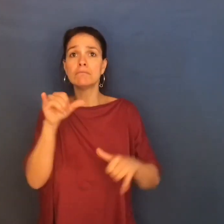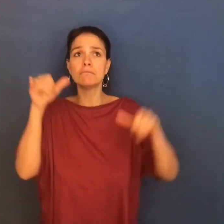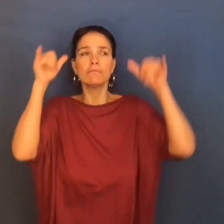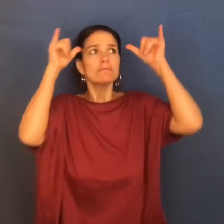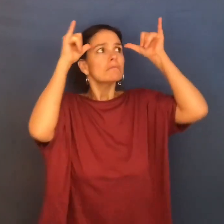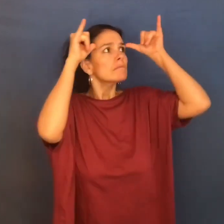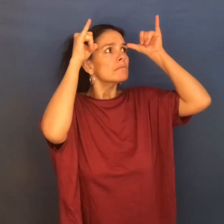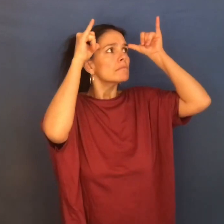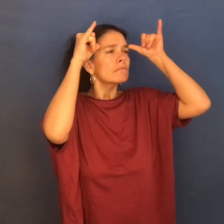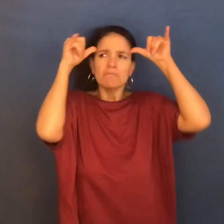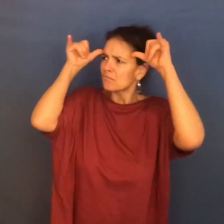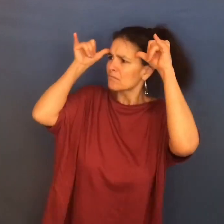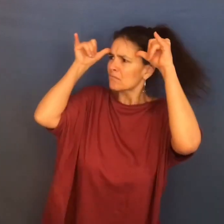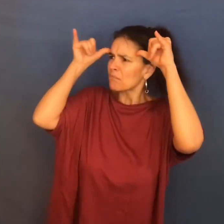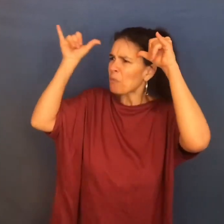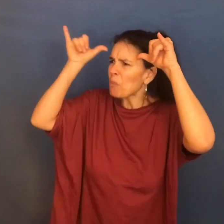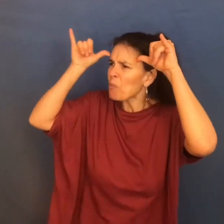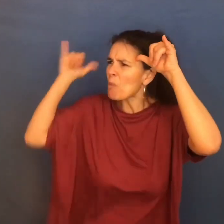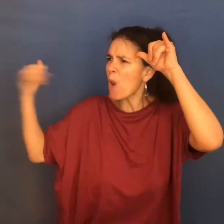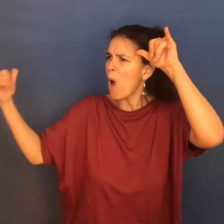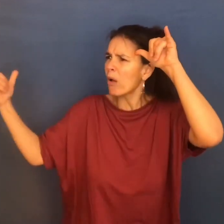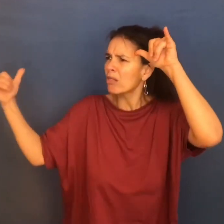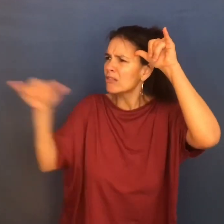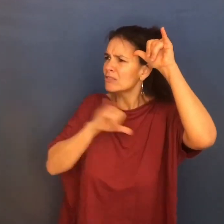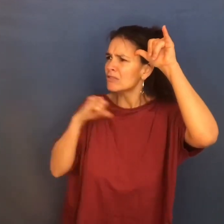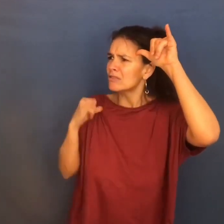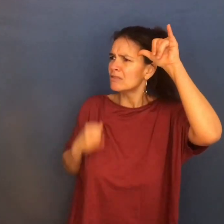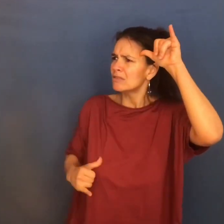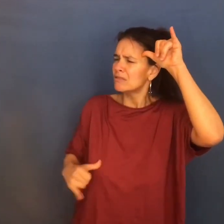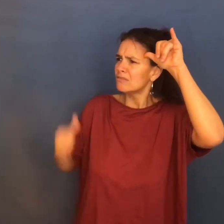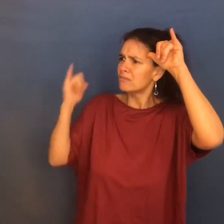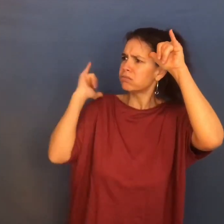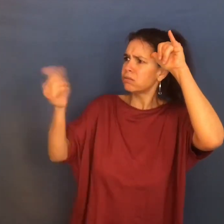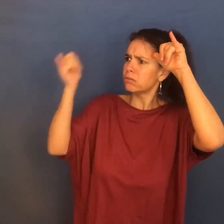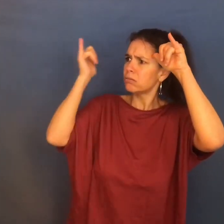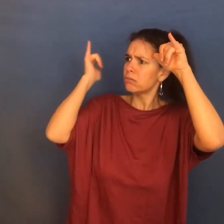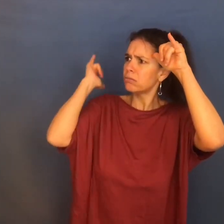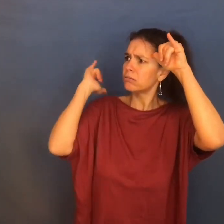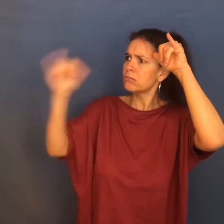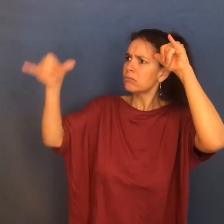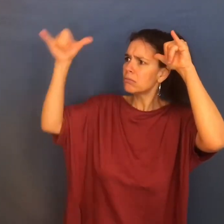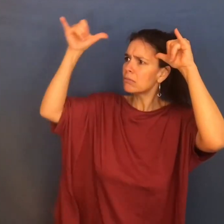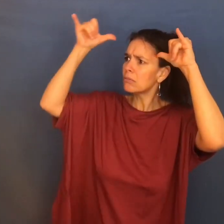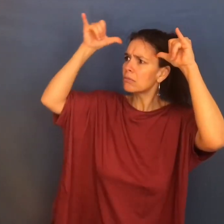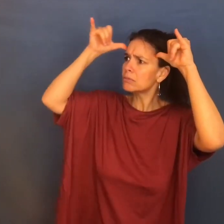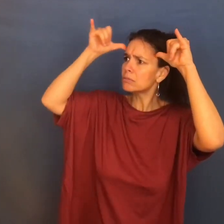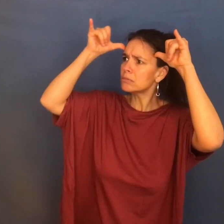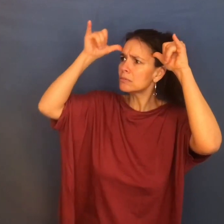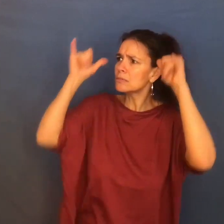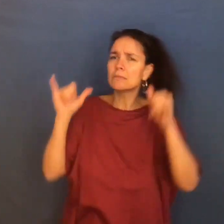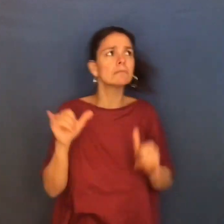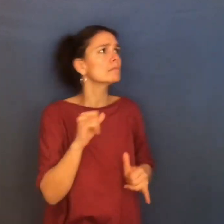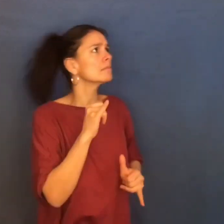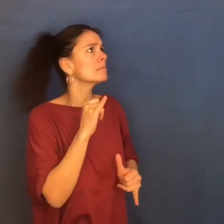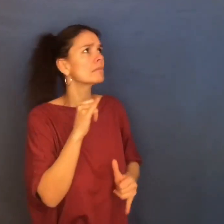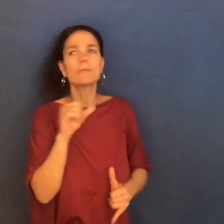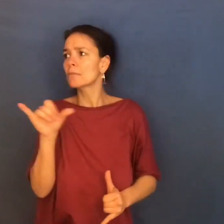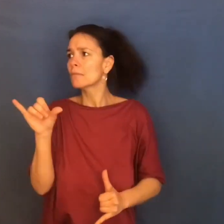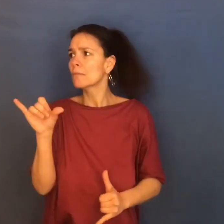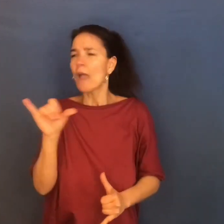La vache se demandait d'ailleurs pourquoi le chinois blond était si long. La poupée eut encore